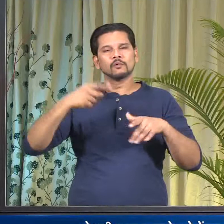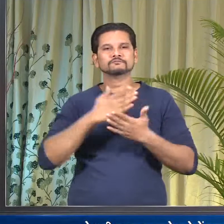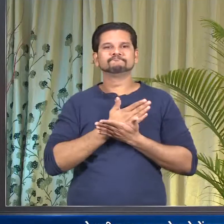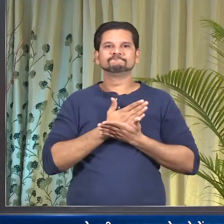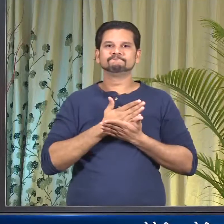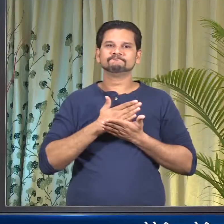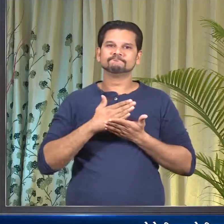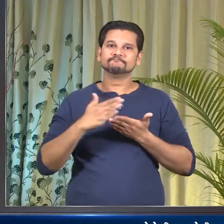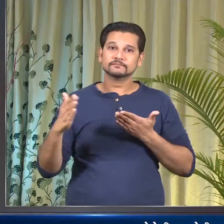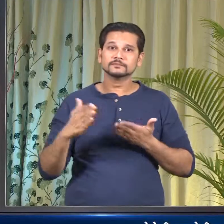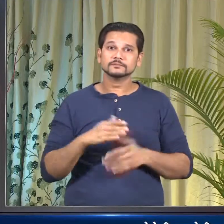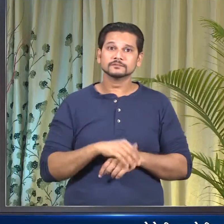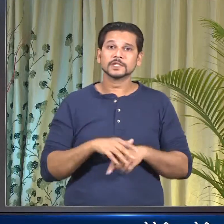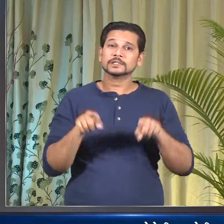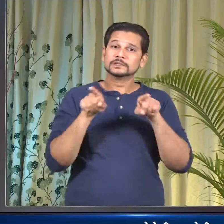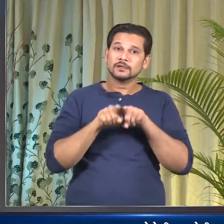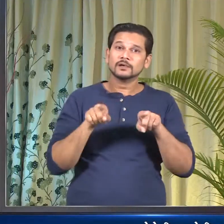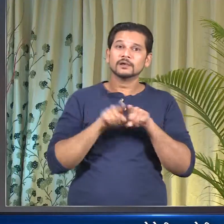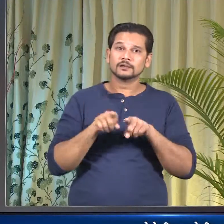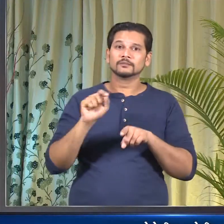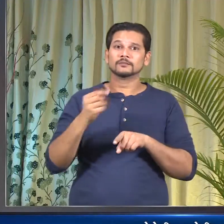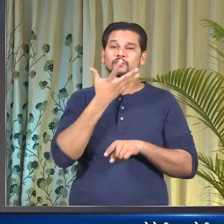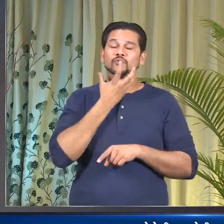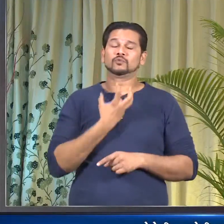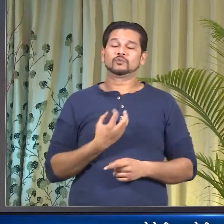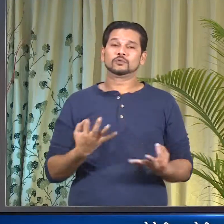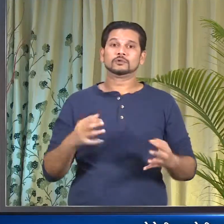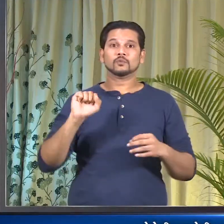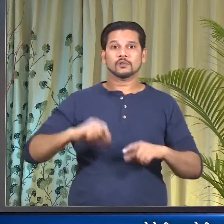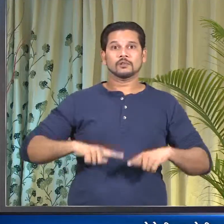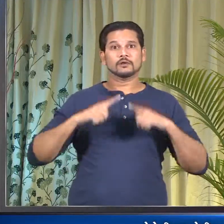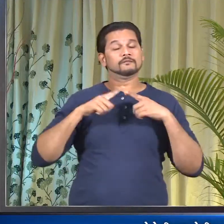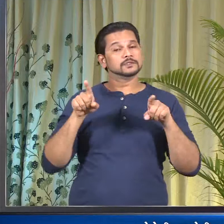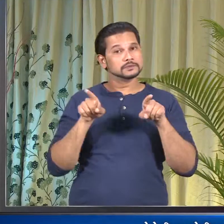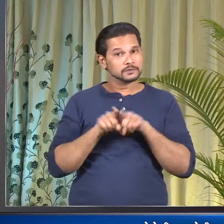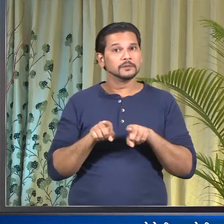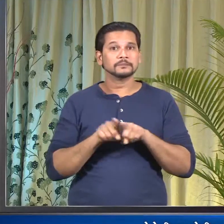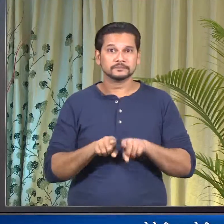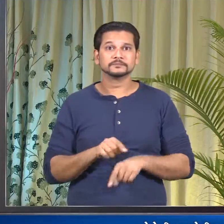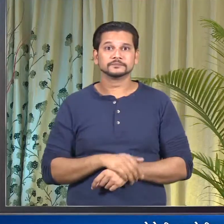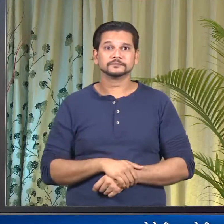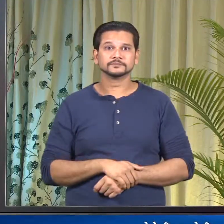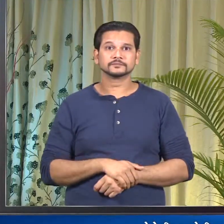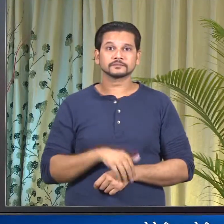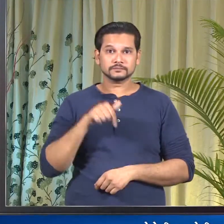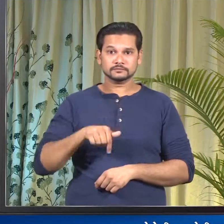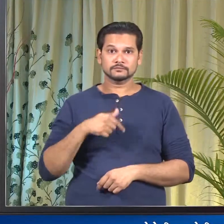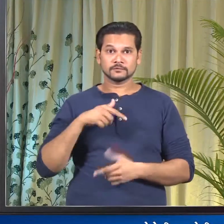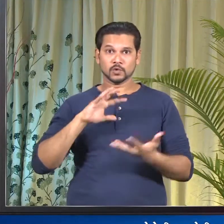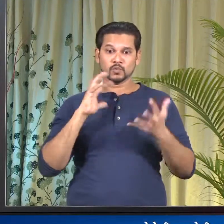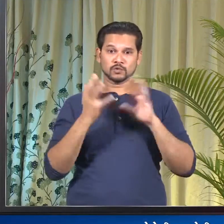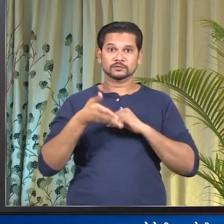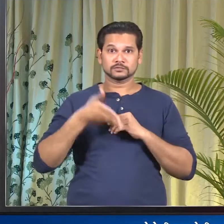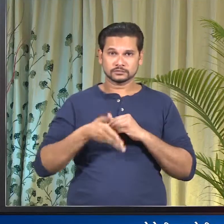रहती है ऐसे ही एक योगी का जीवन होता है हम इस संसार की